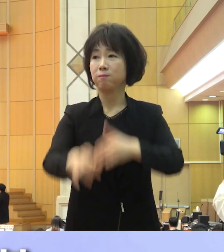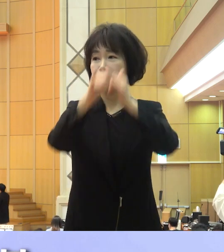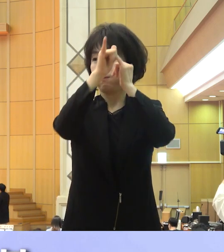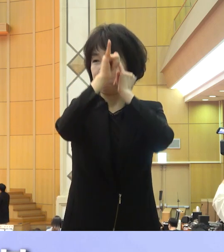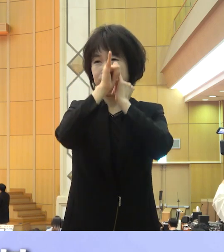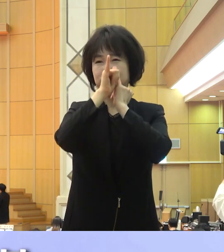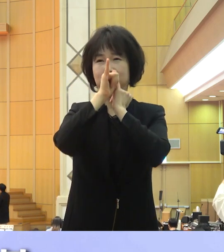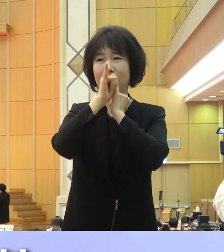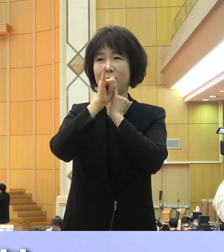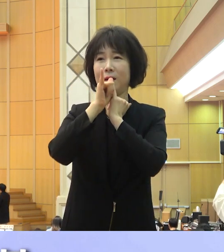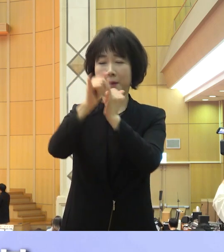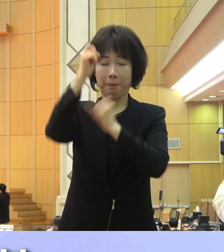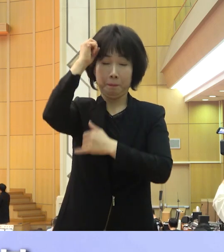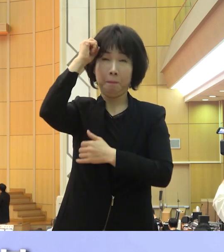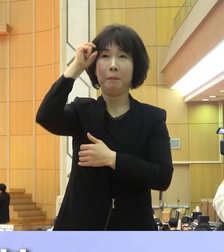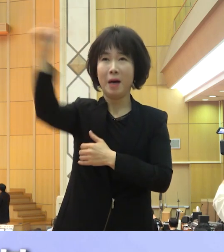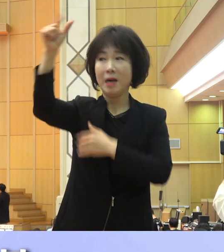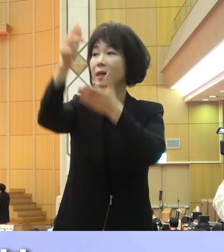보리라.